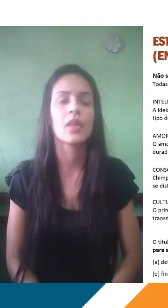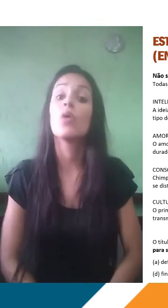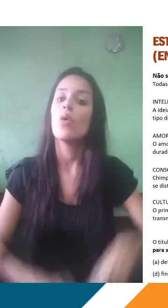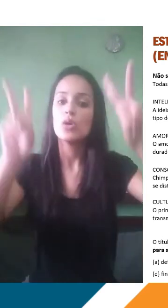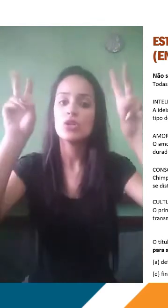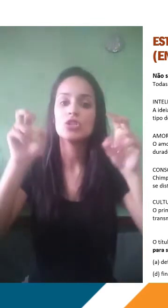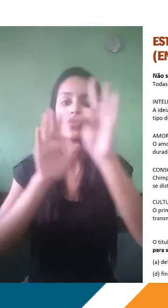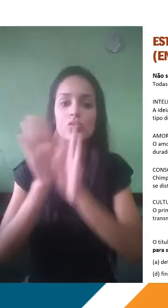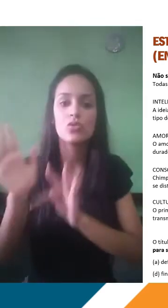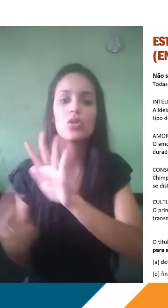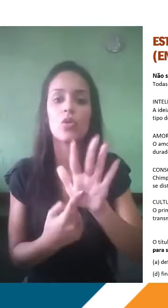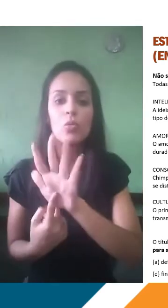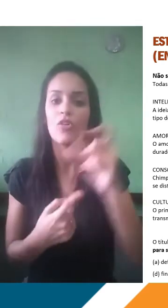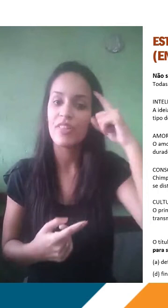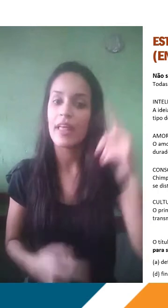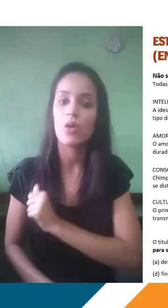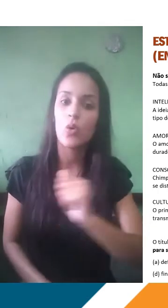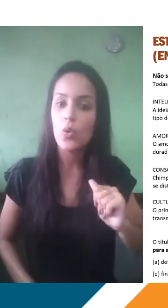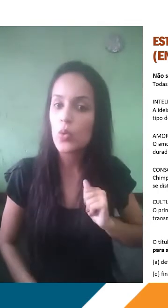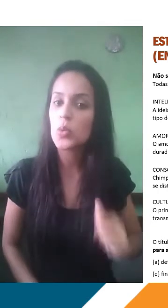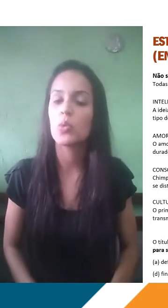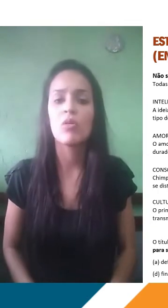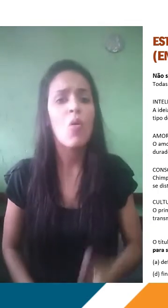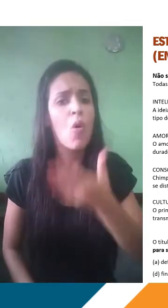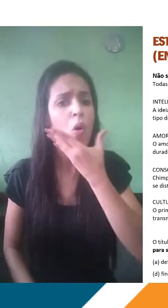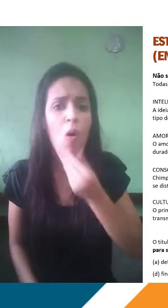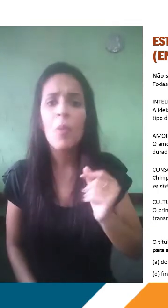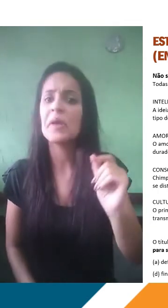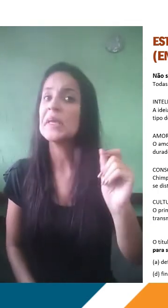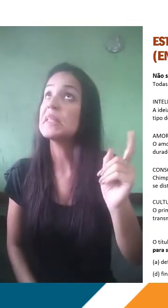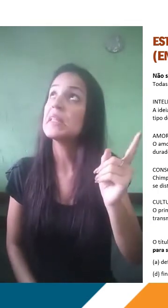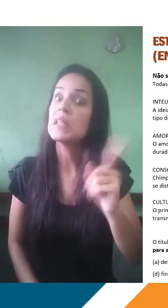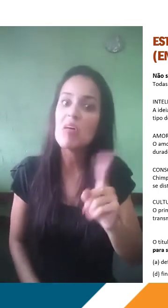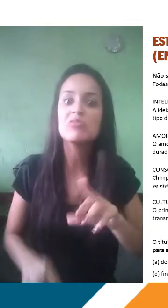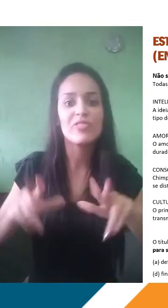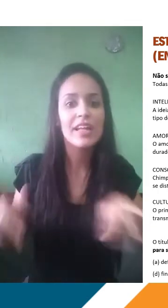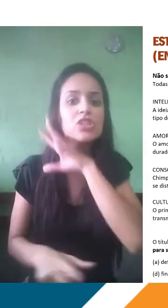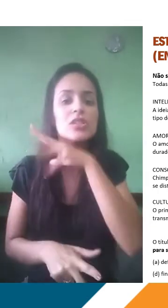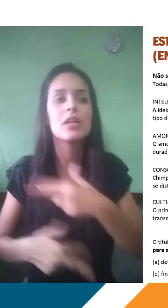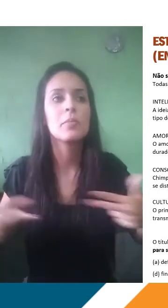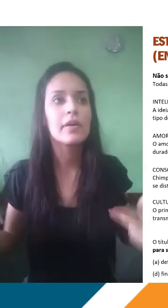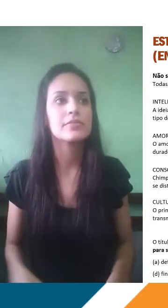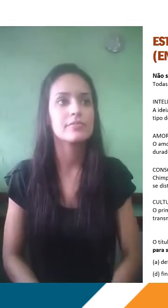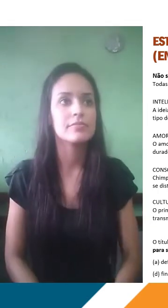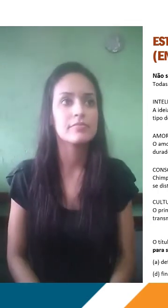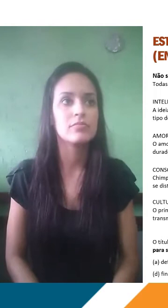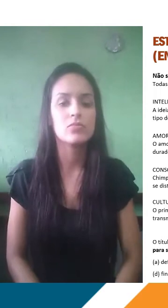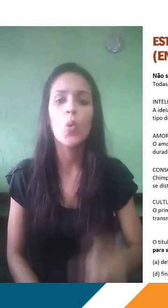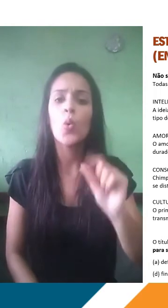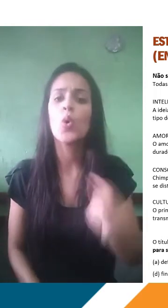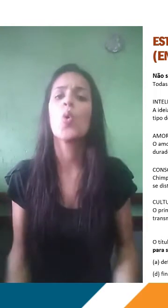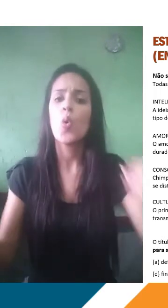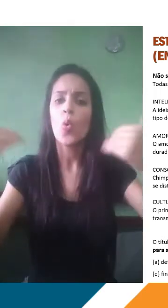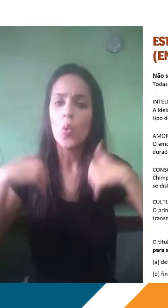supremacia dos humanos em relação aos outros animais As estratégias argumentativas utilizadas para sustentar esse ponto de vista